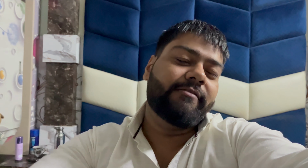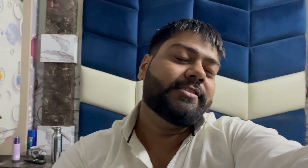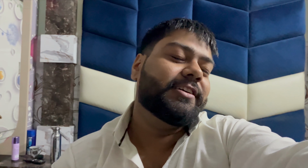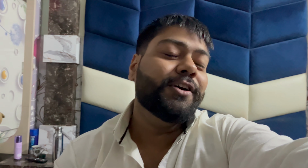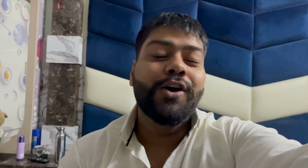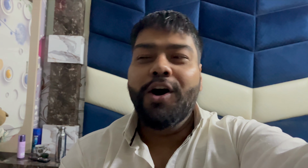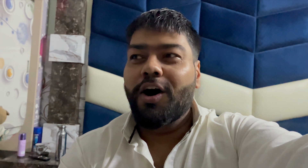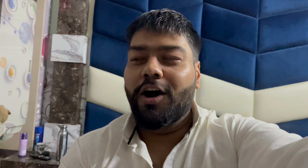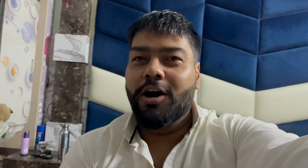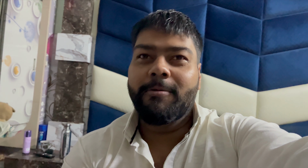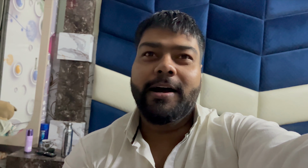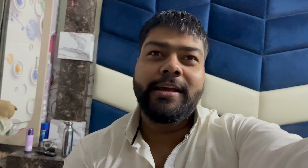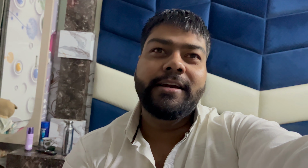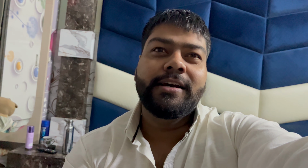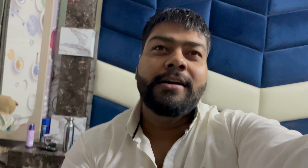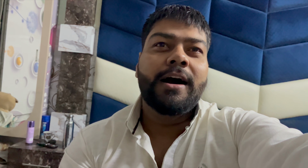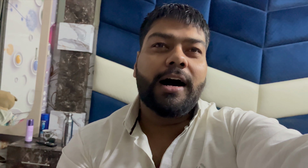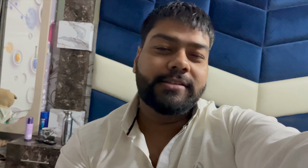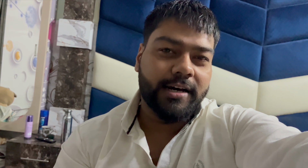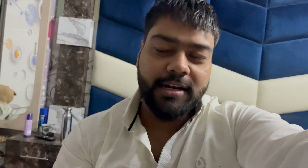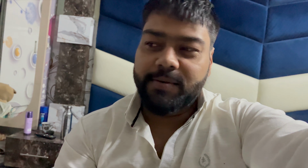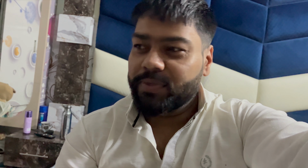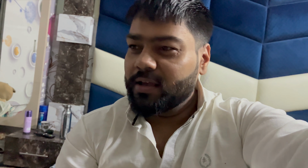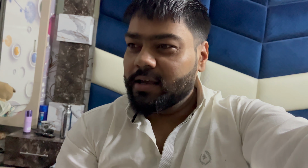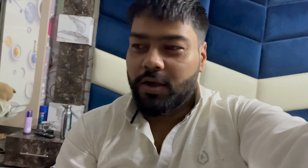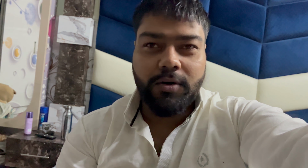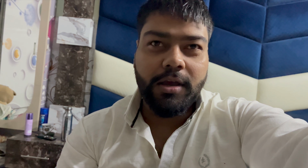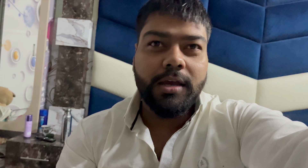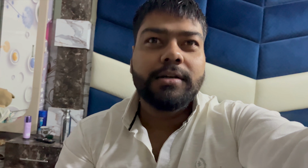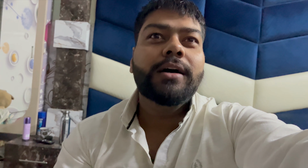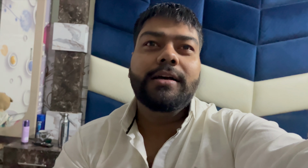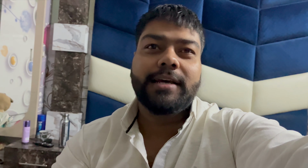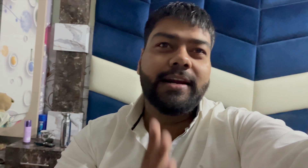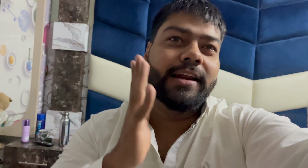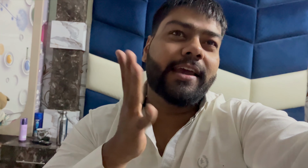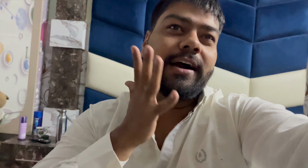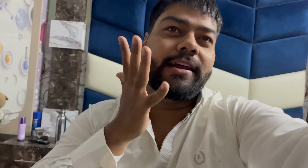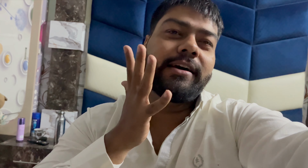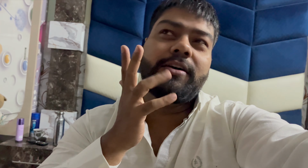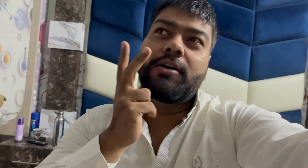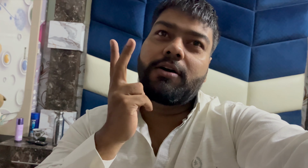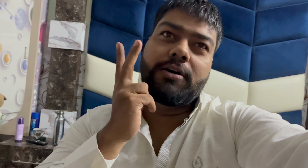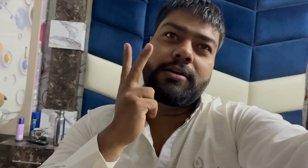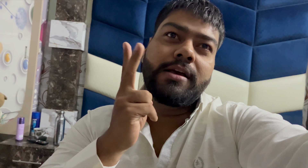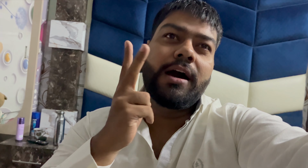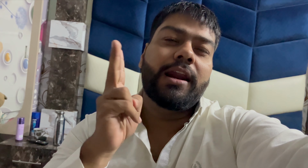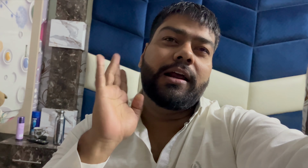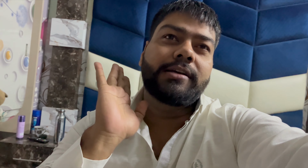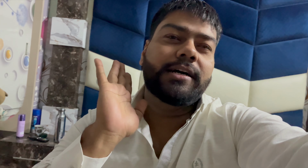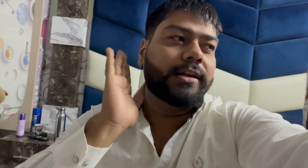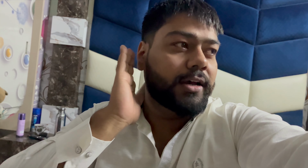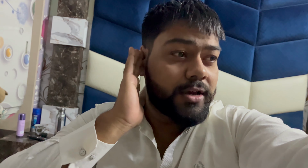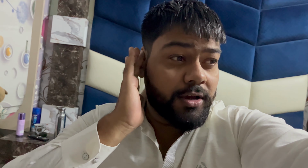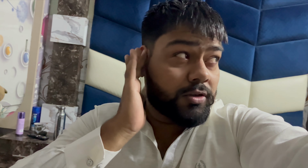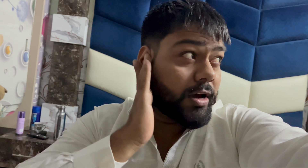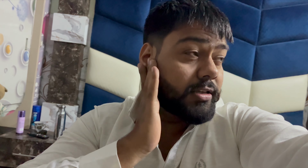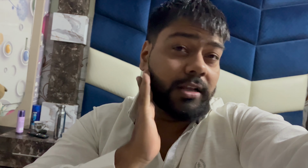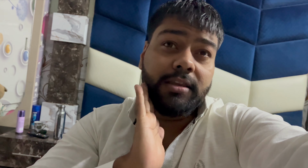डे। और भाई आज जाना है क्योंकि आज साइन करके आने हैं और अलग अलग जाना है तो भाई चलते हैं,